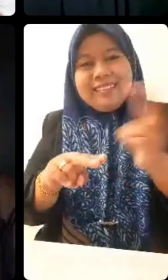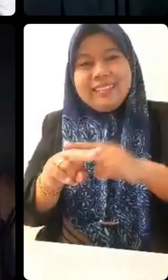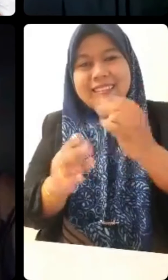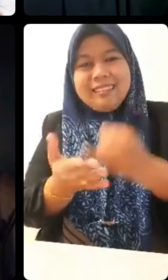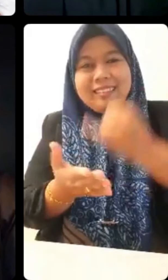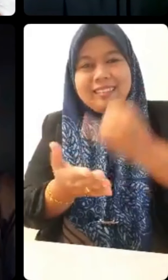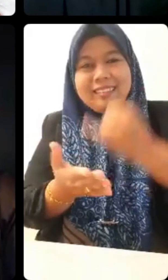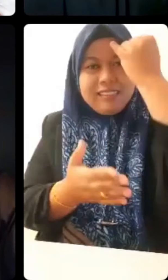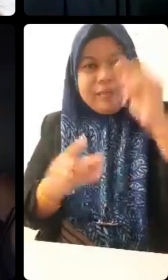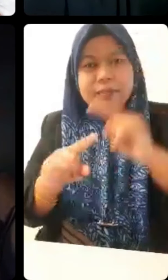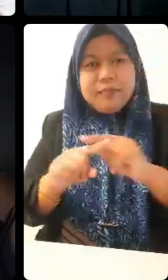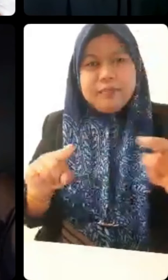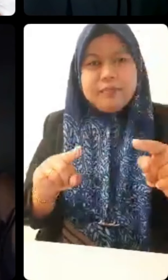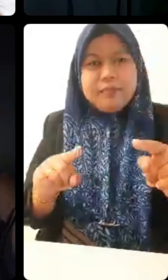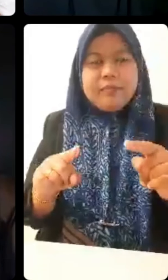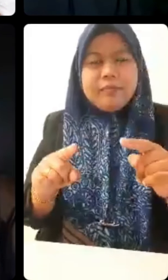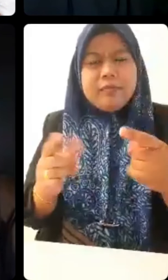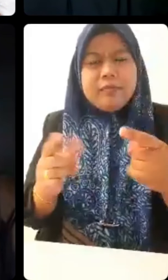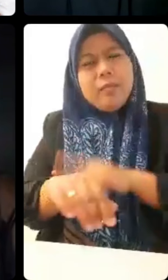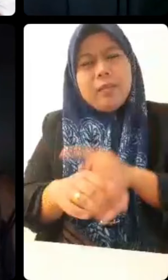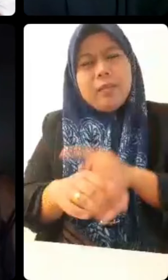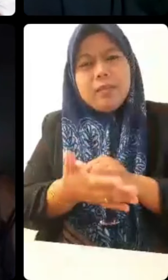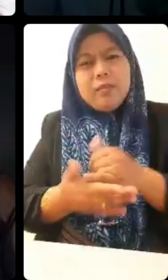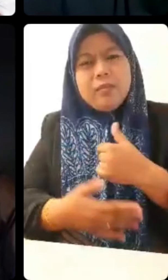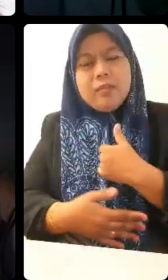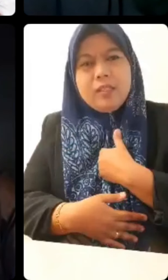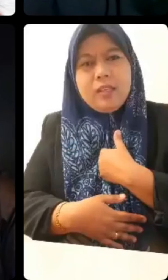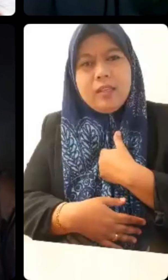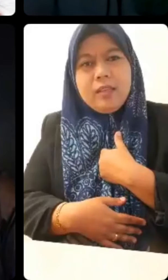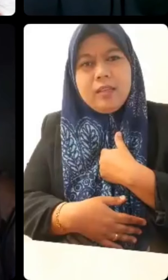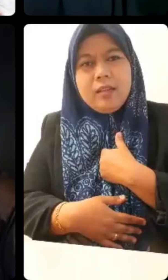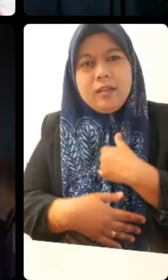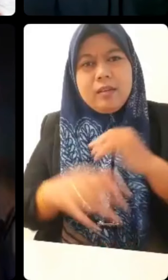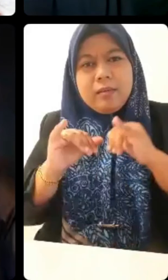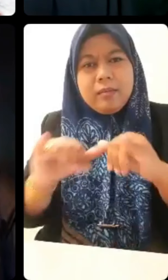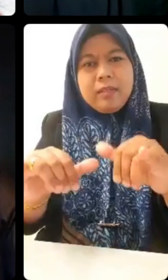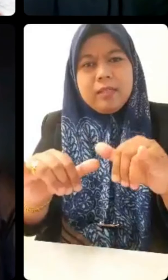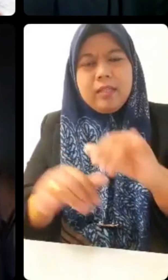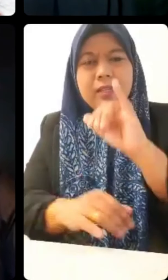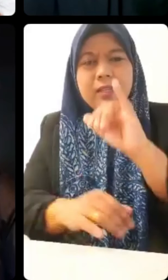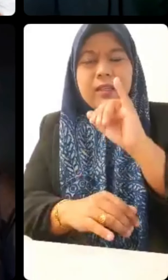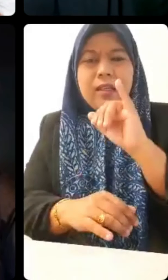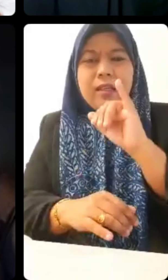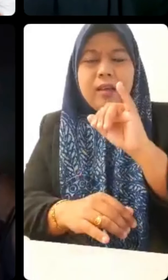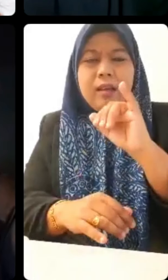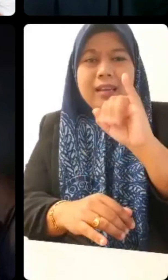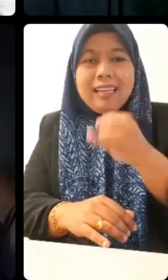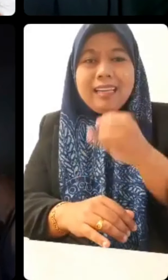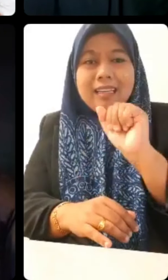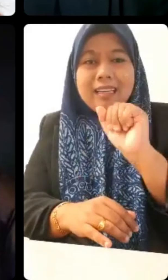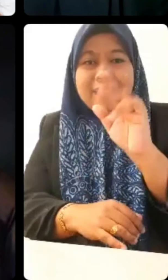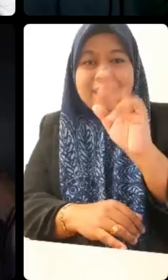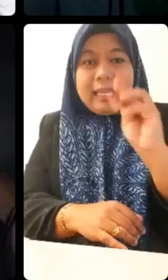setelah ketika itu saya masih di Institut Dasar Islam Malaysia lah. Ketika itu saya pergi ke